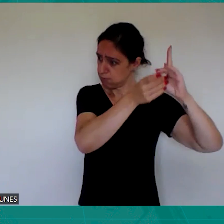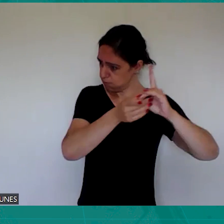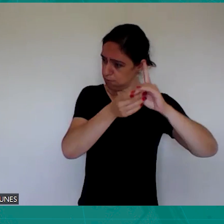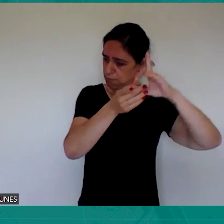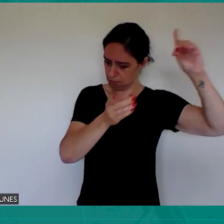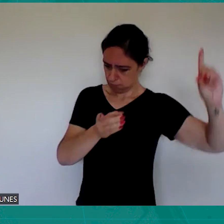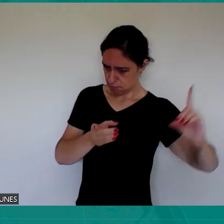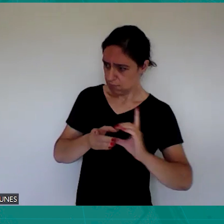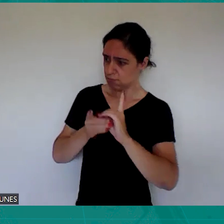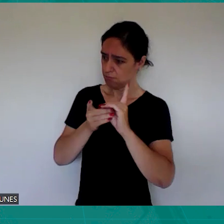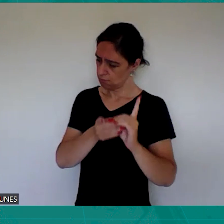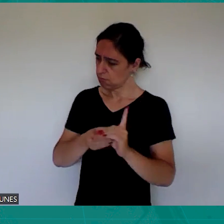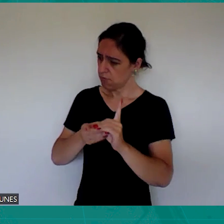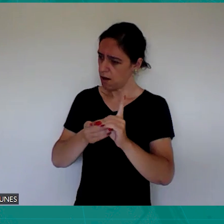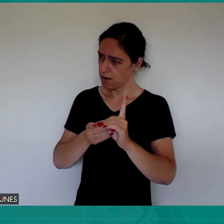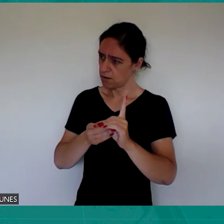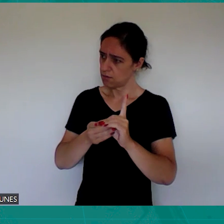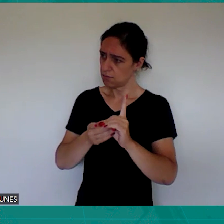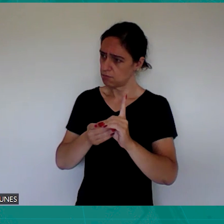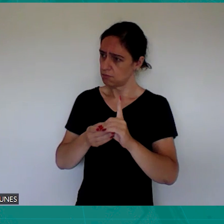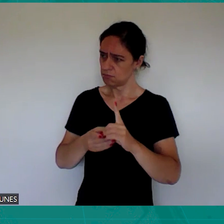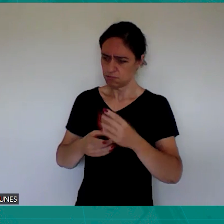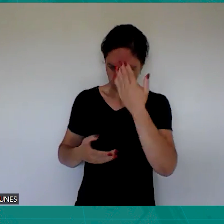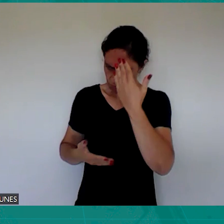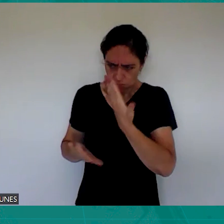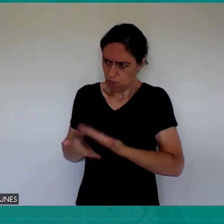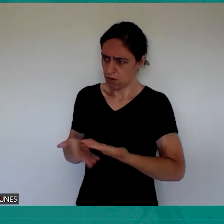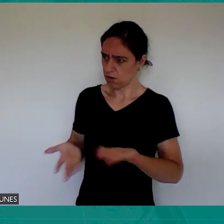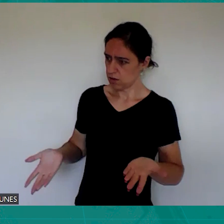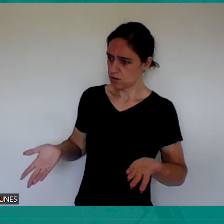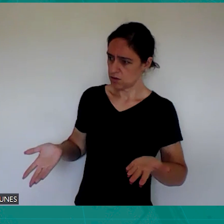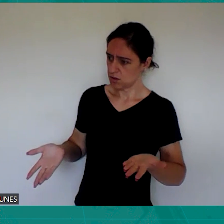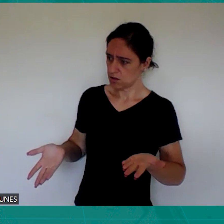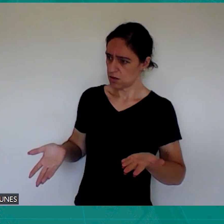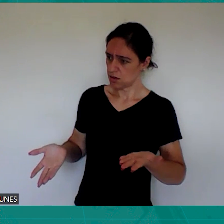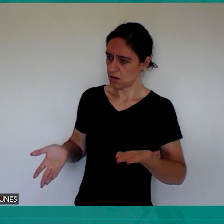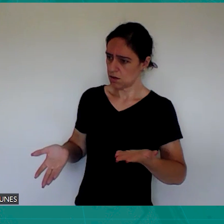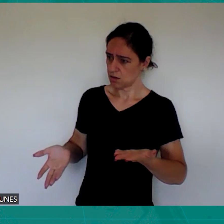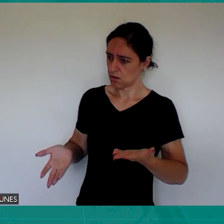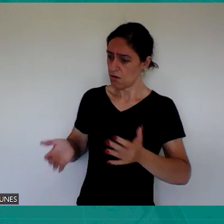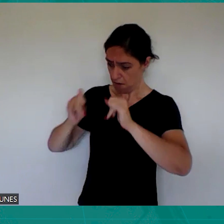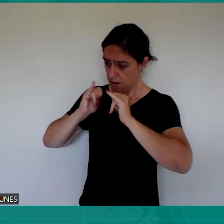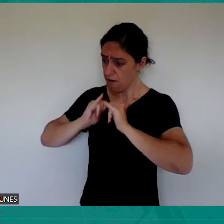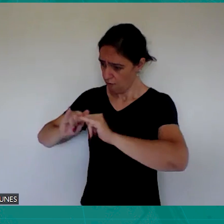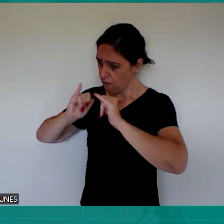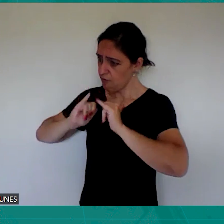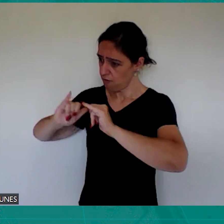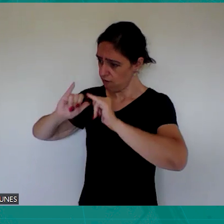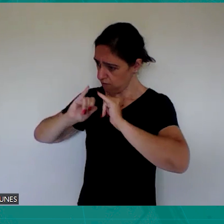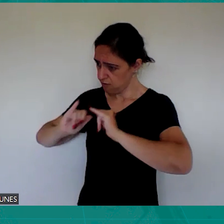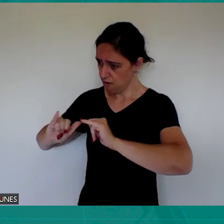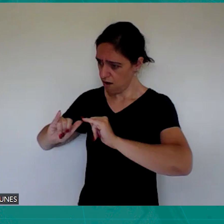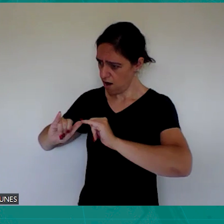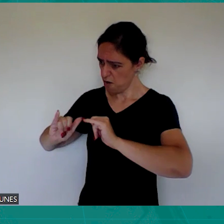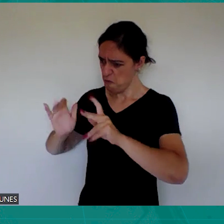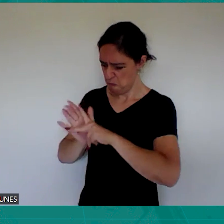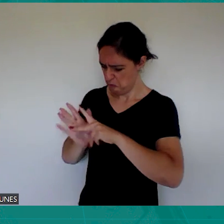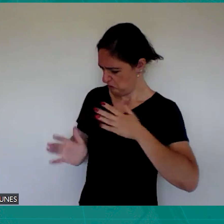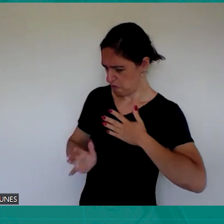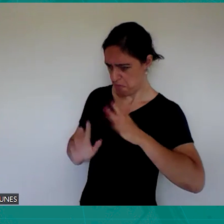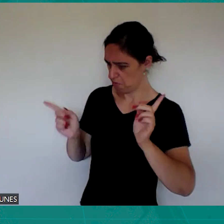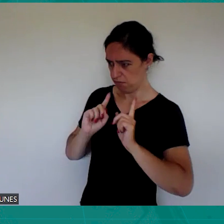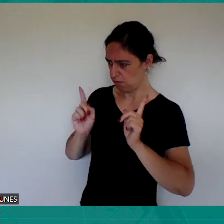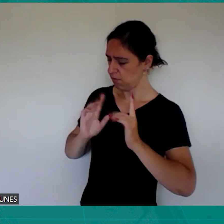em mim? Não crê, não? As palavras que eu vos digo, não as digo por mim